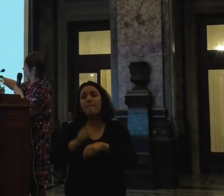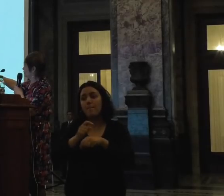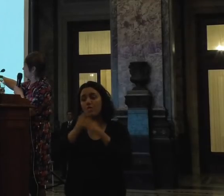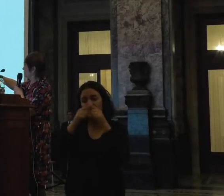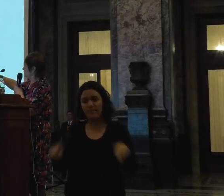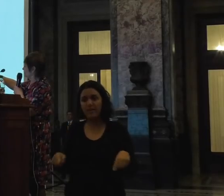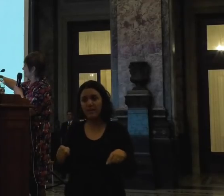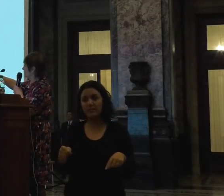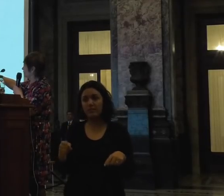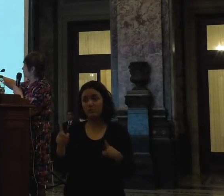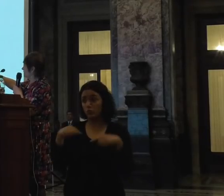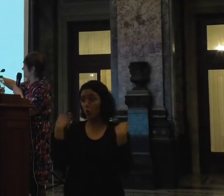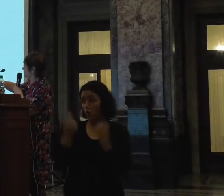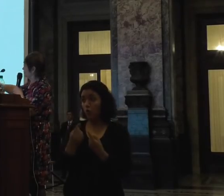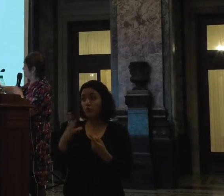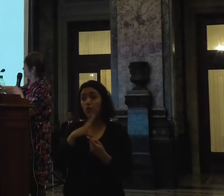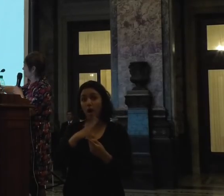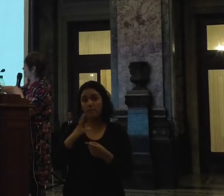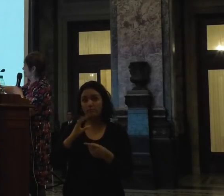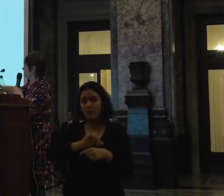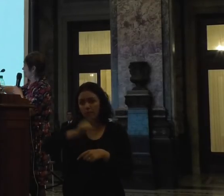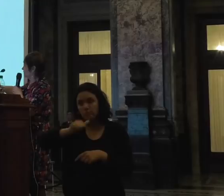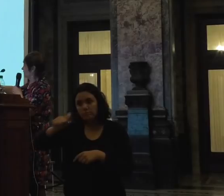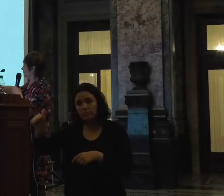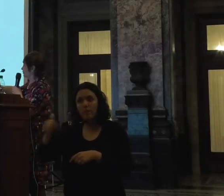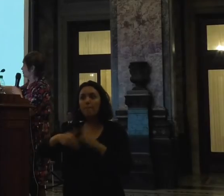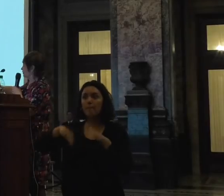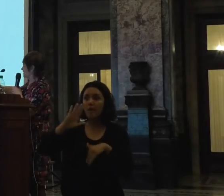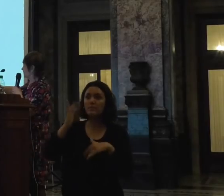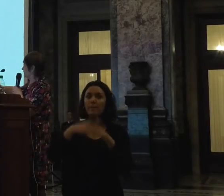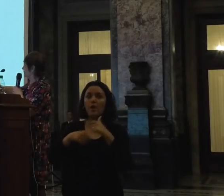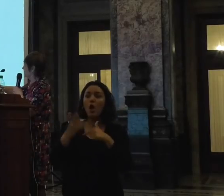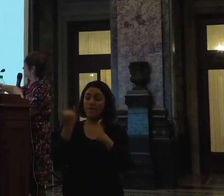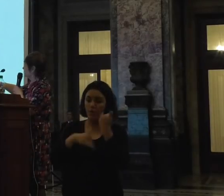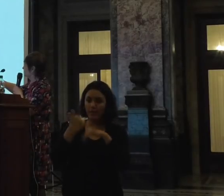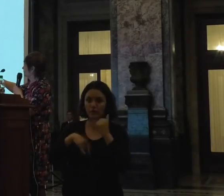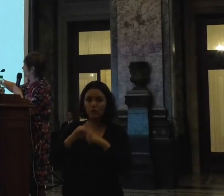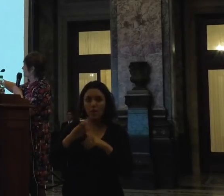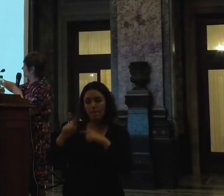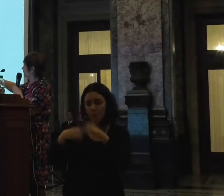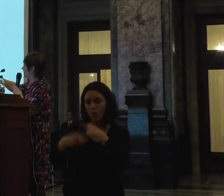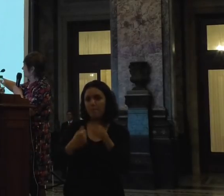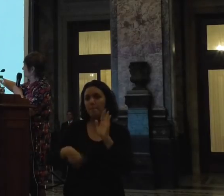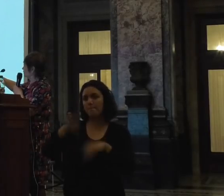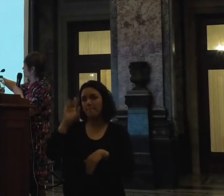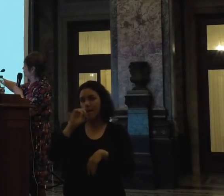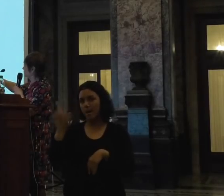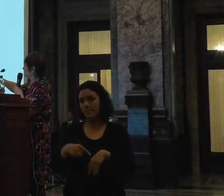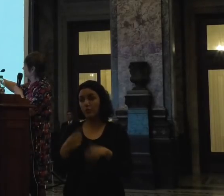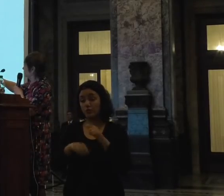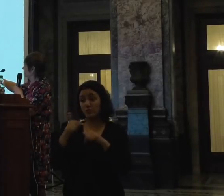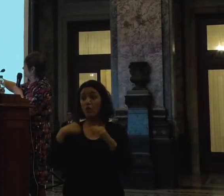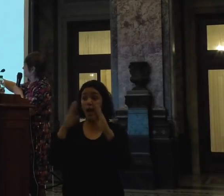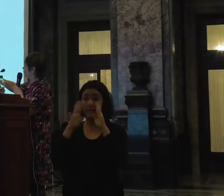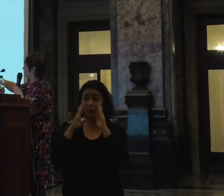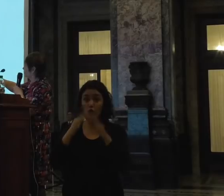decir, somos más, tenemos más aciertos, pero también procesamos la información más rápido. Y esto pasa con la atención